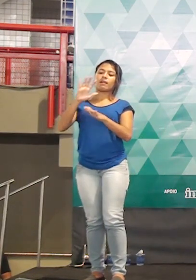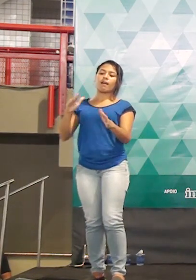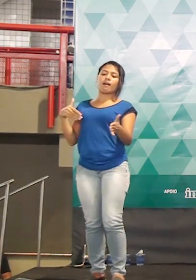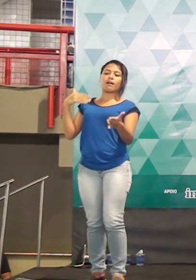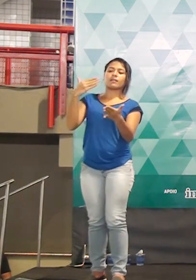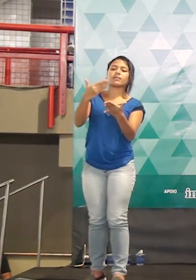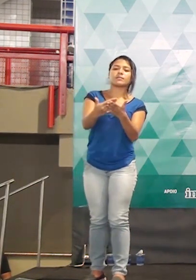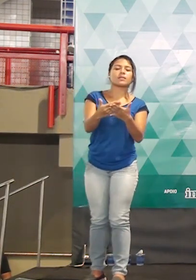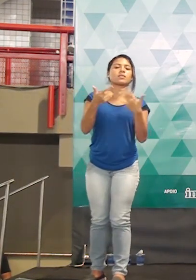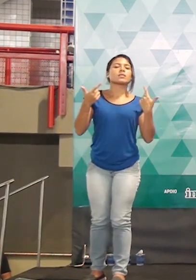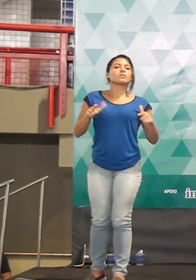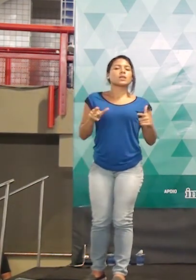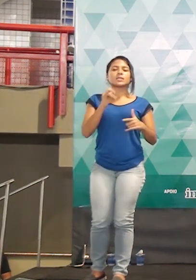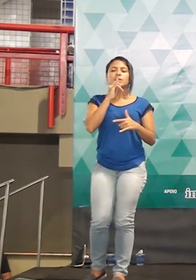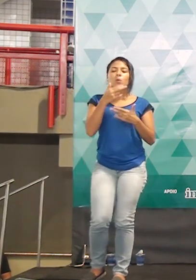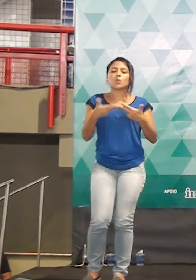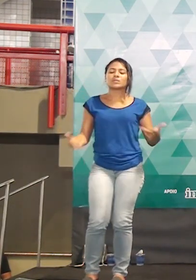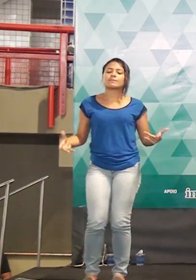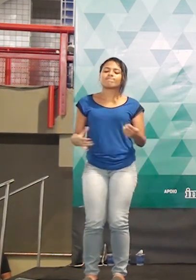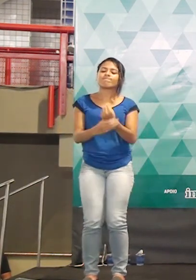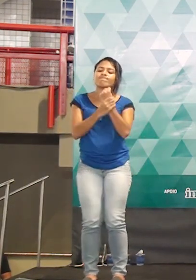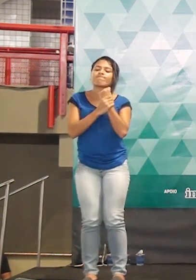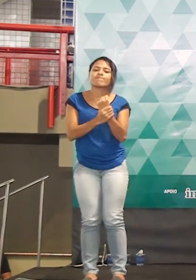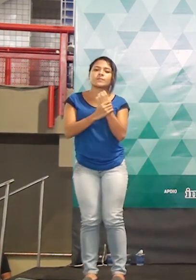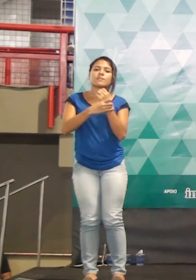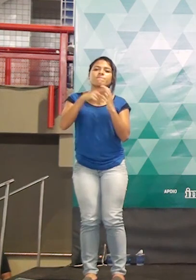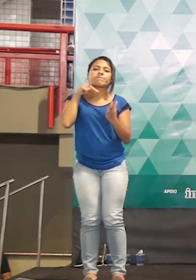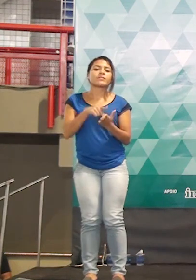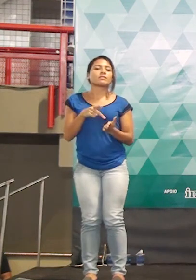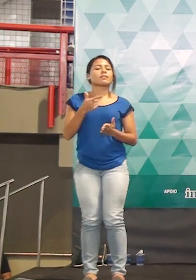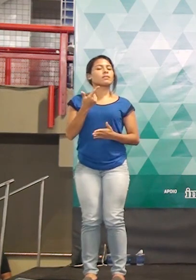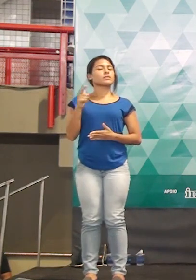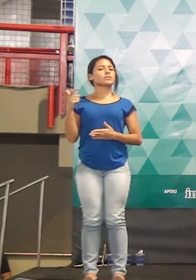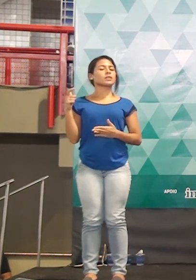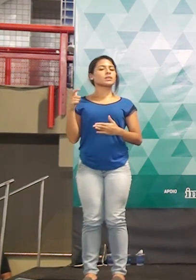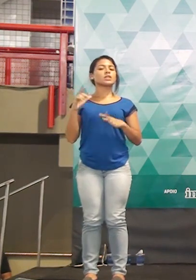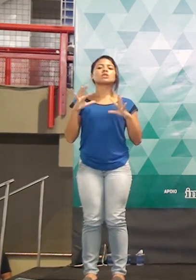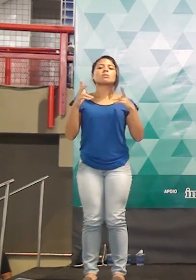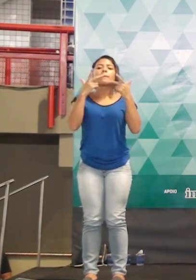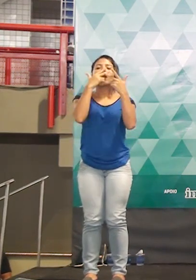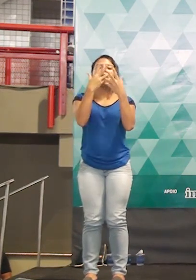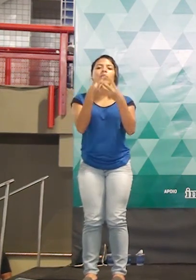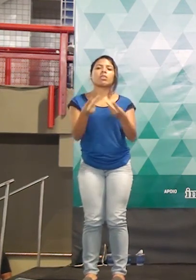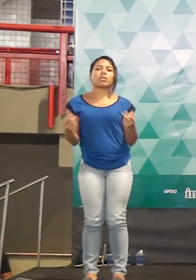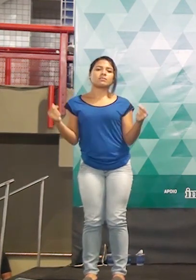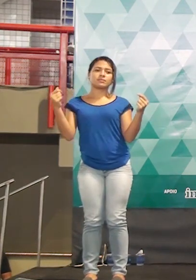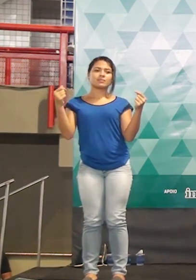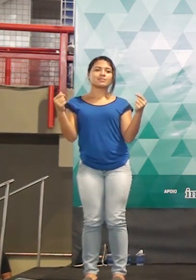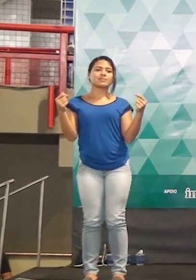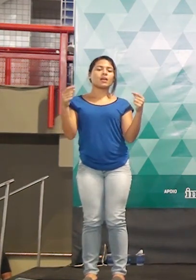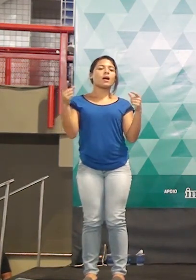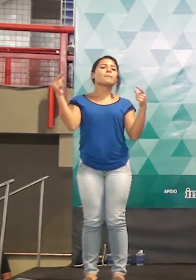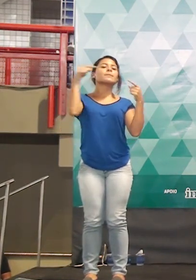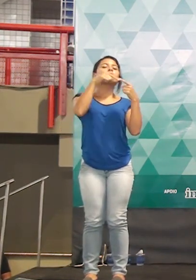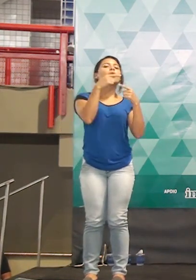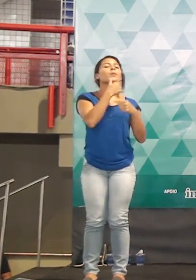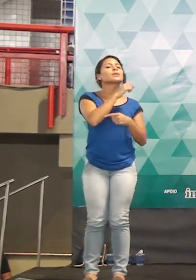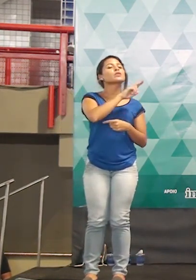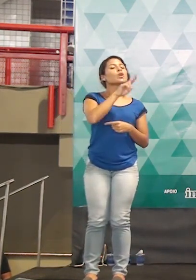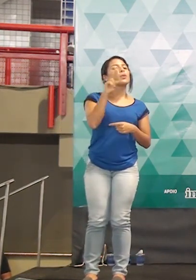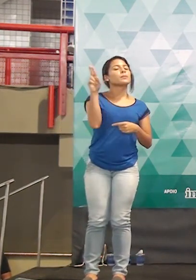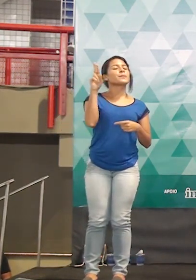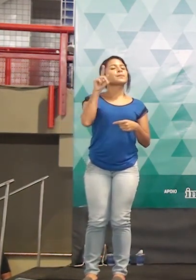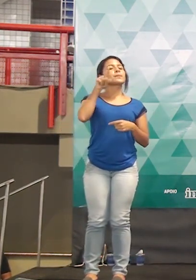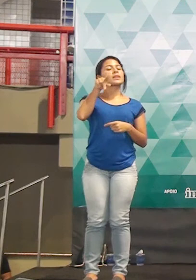nem os casamentos, nada. Tudo é líquido. Ele se baseia na ideia do filósofo grego Heráclito.